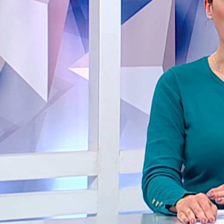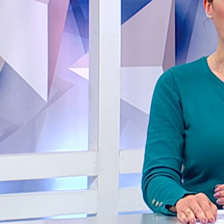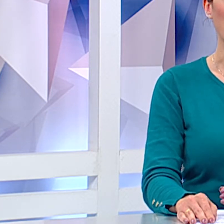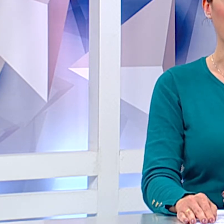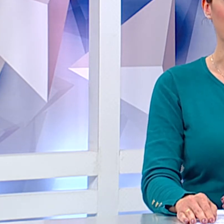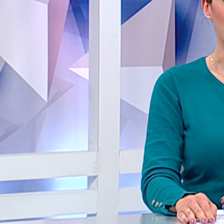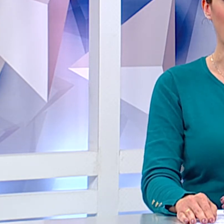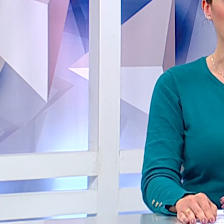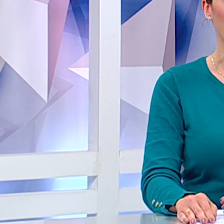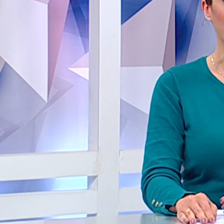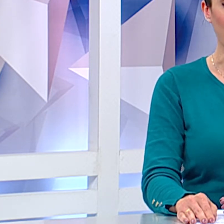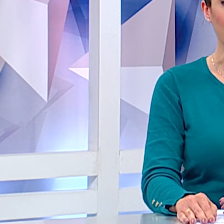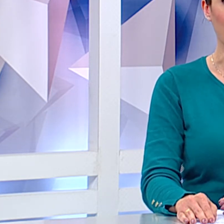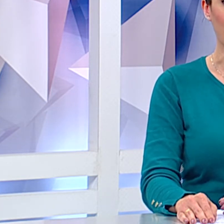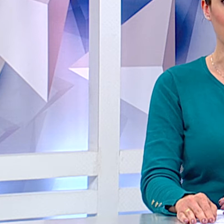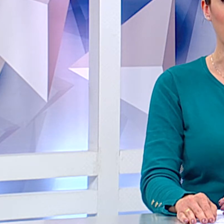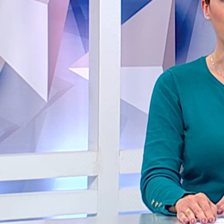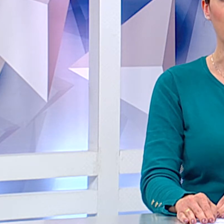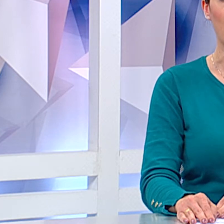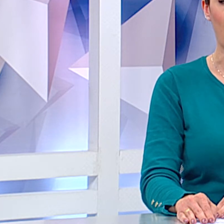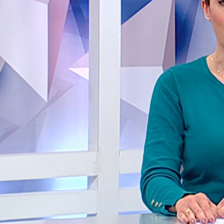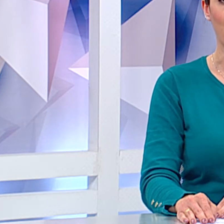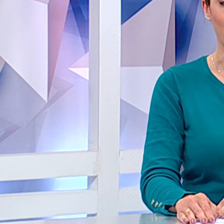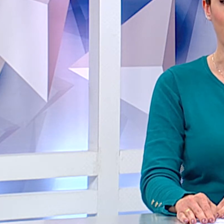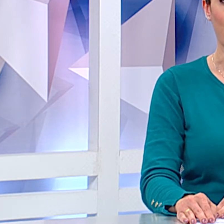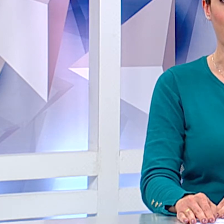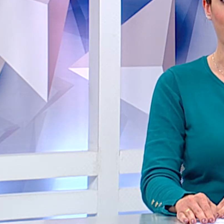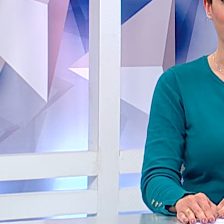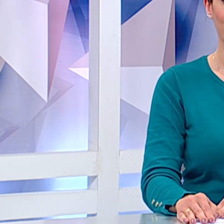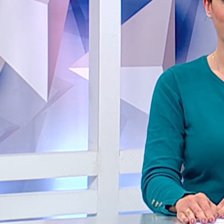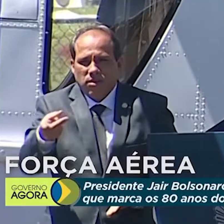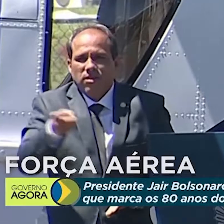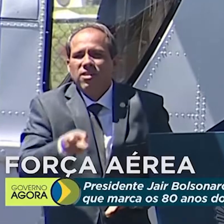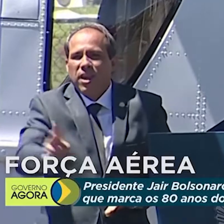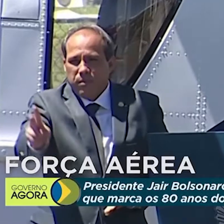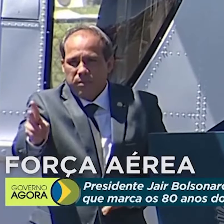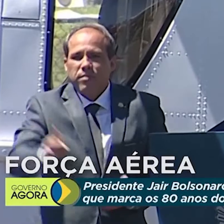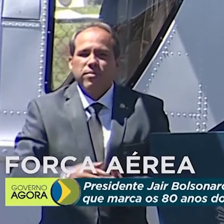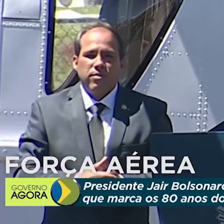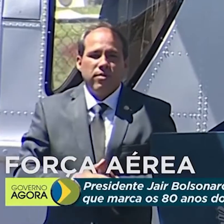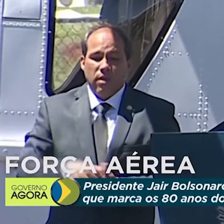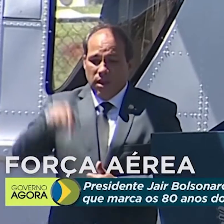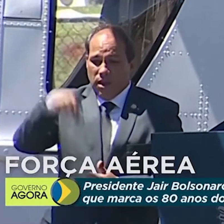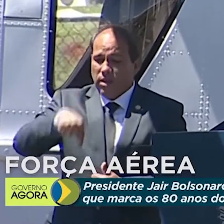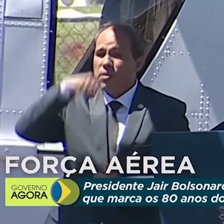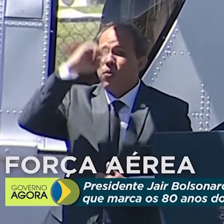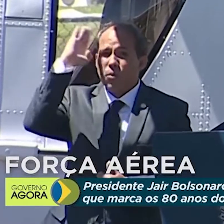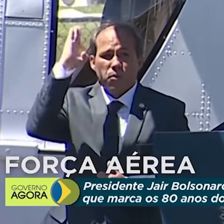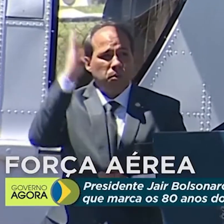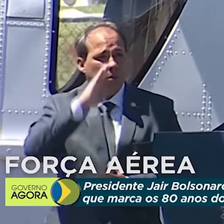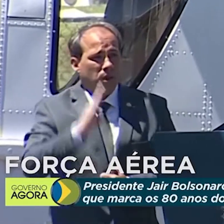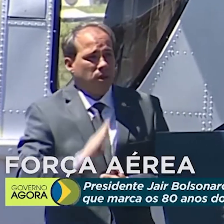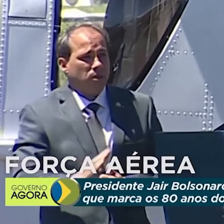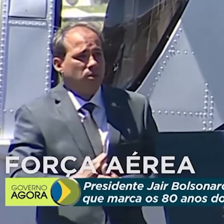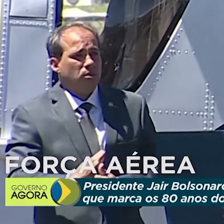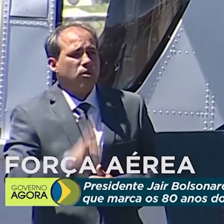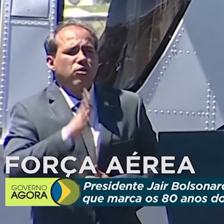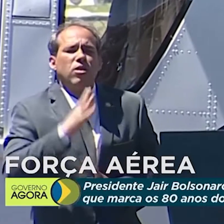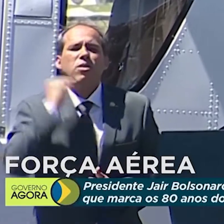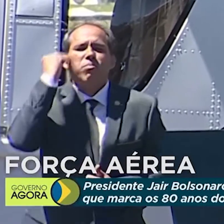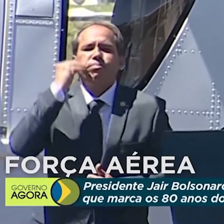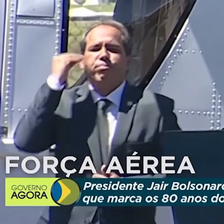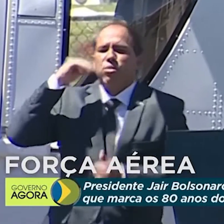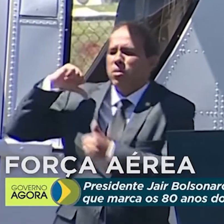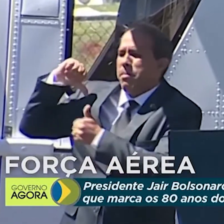cerimônia em comemoração aos 80 anos da Força Aérea Brasileira. O Brasil vem experimentando